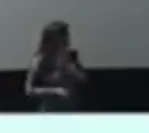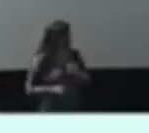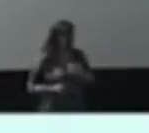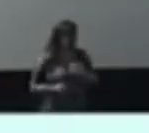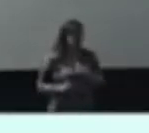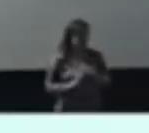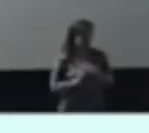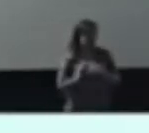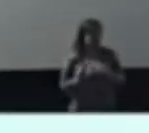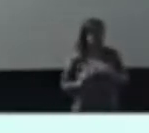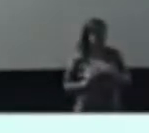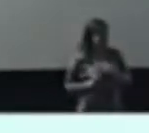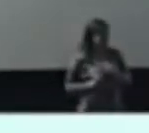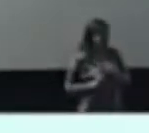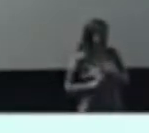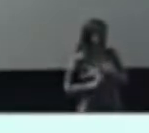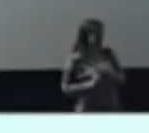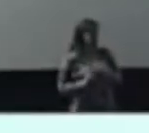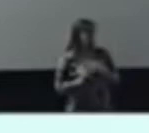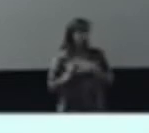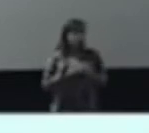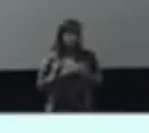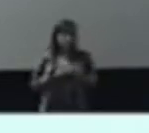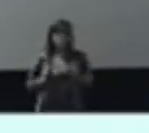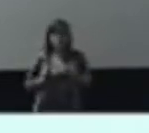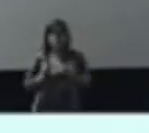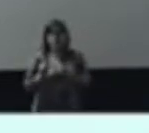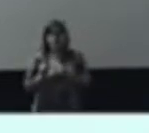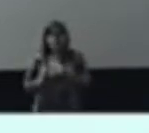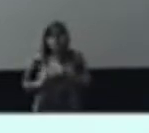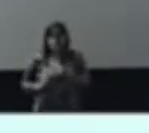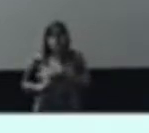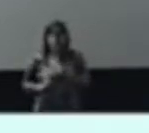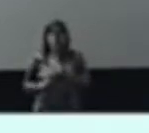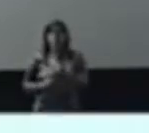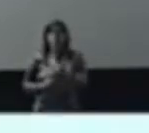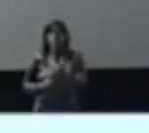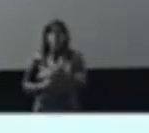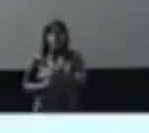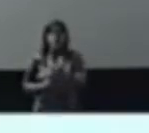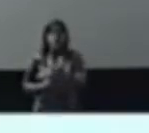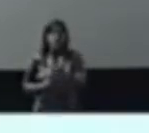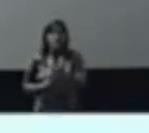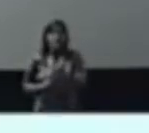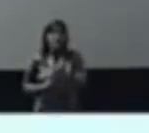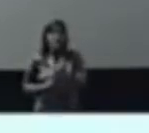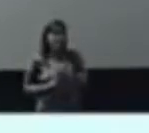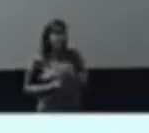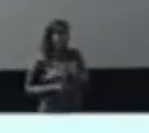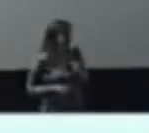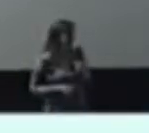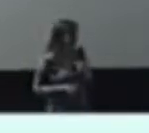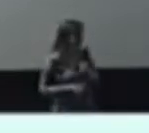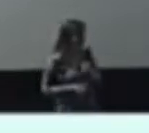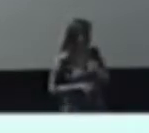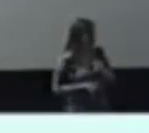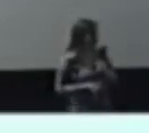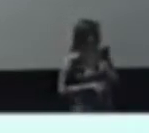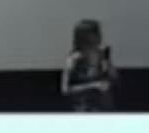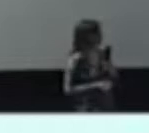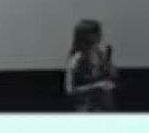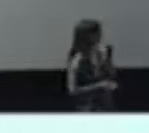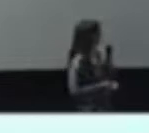Bueno, entonces, simplemente para terminar esta parte, 3 o 4 apuntes que me han parecido que pueden ser prácticos en este